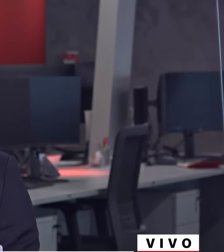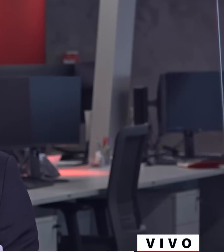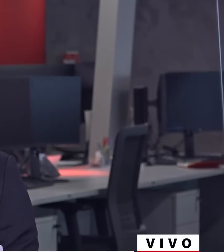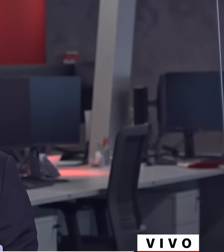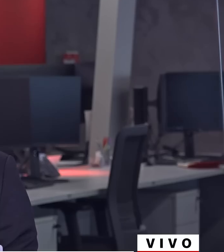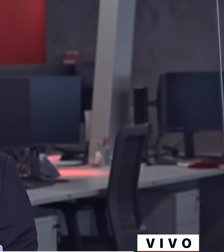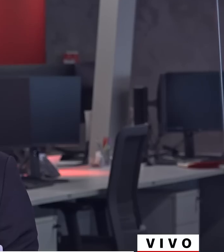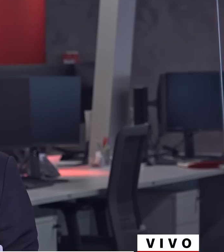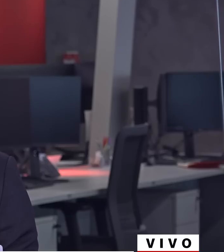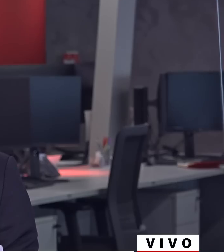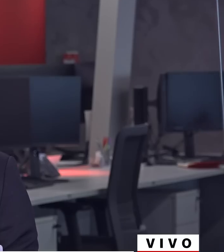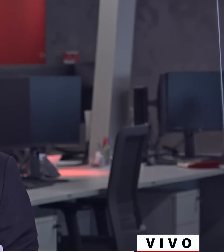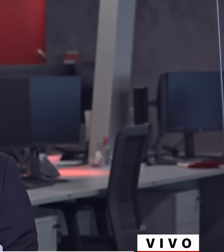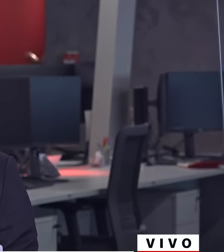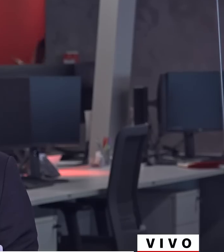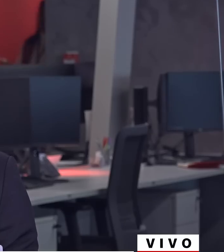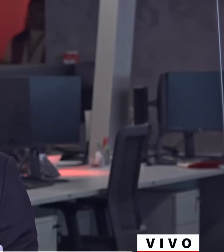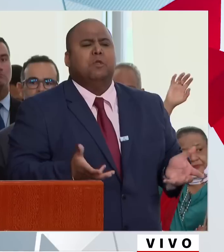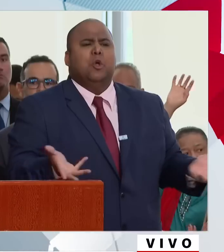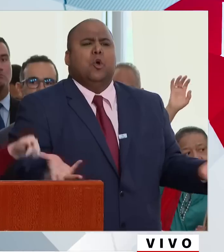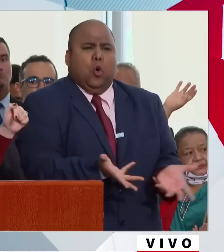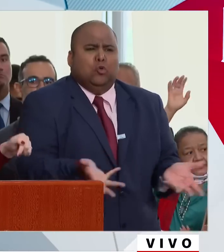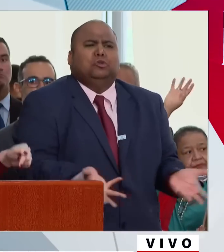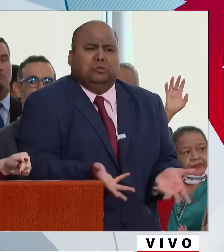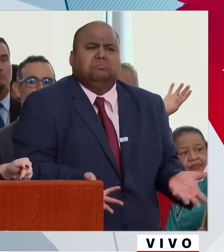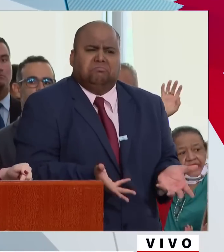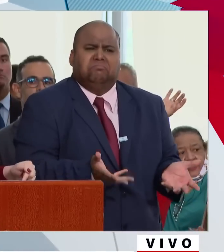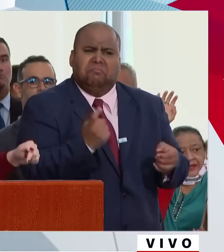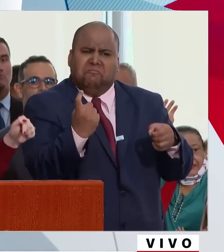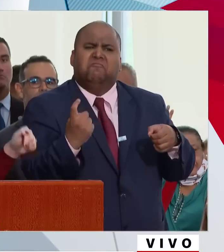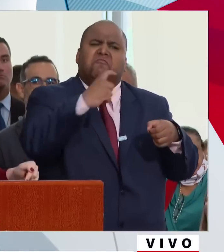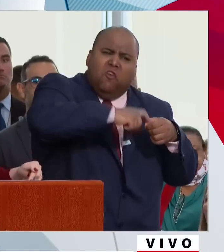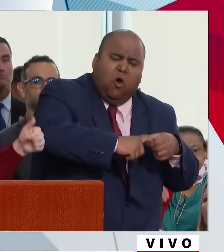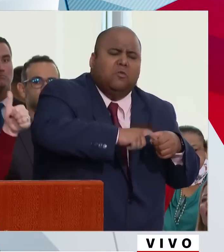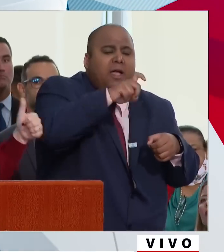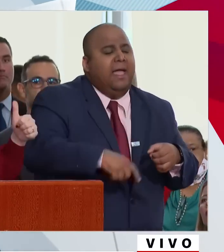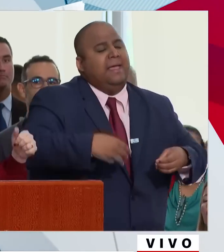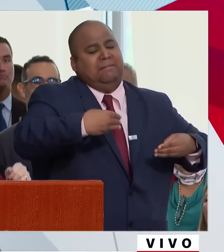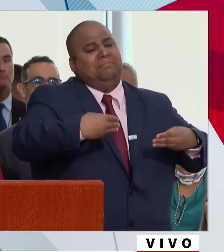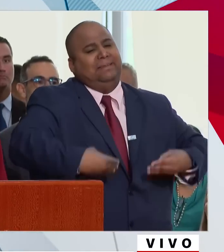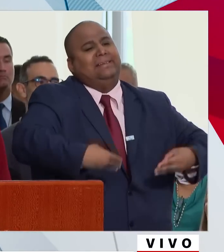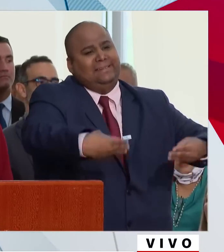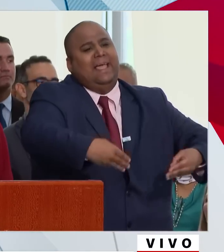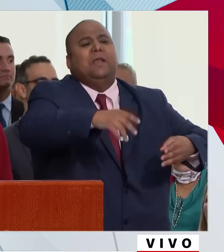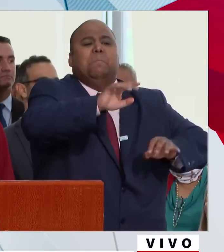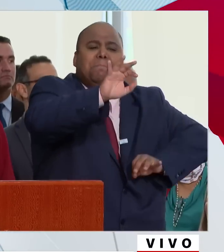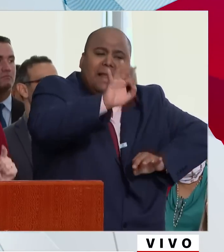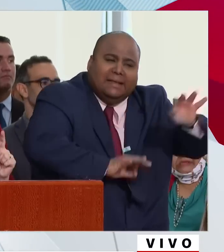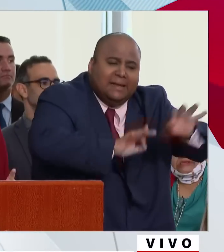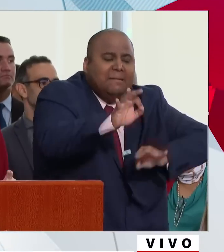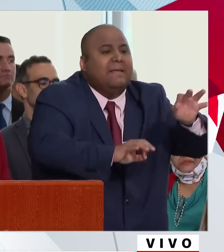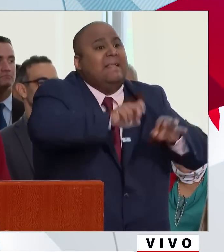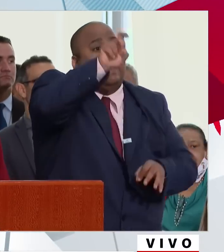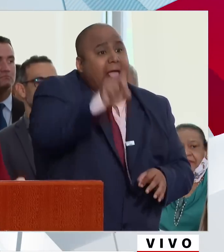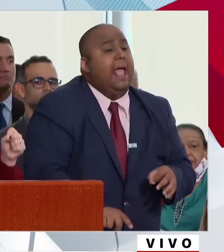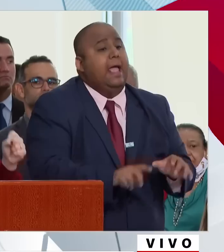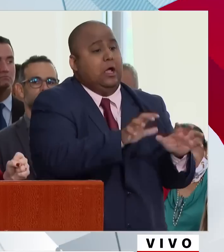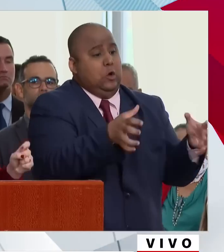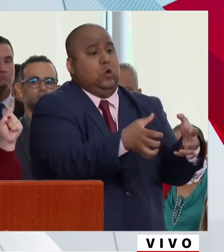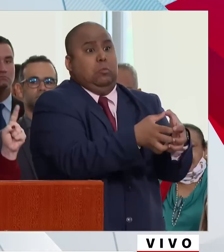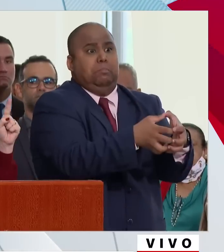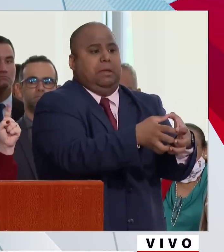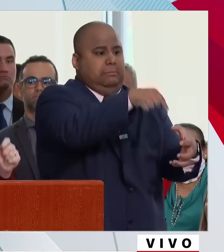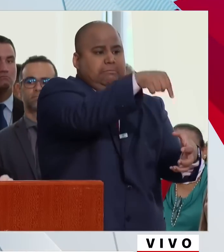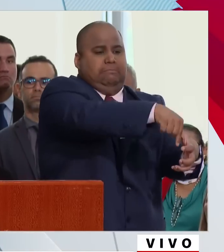planejamento a Universidade de Brasília aqui tem mulheres negras muito capacitadas para estarem no Ministério do planejamento então